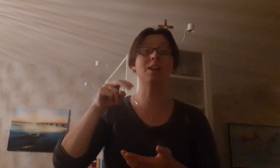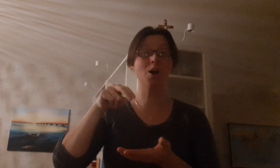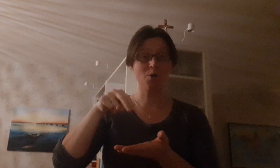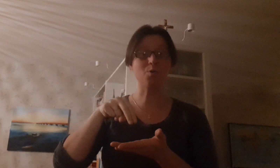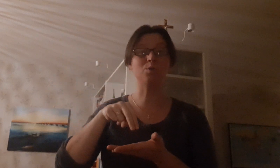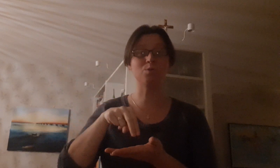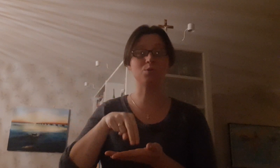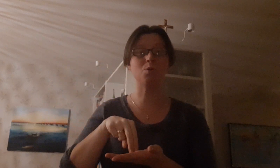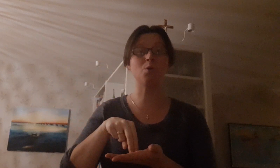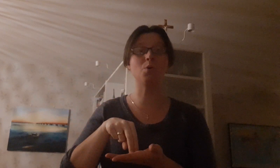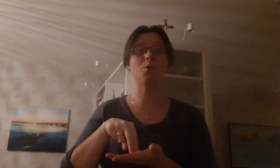hon står.